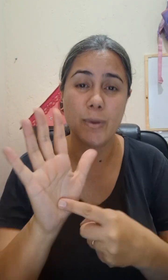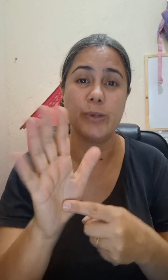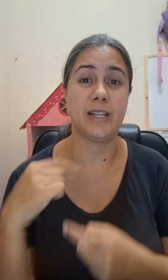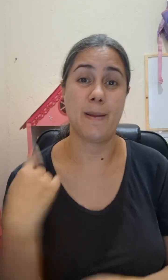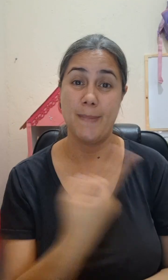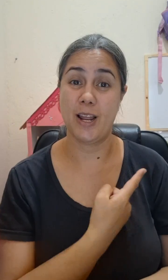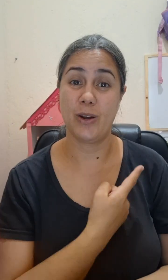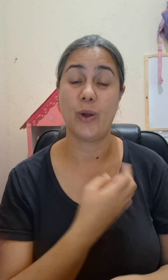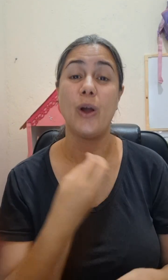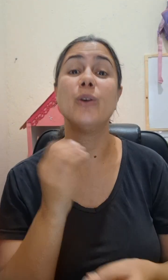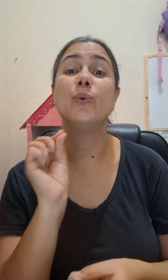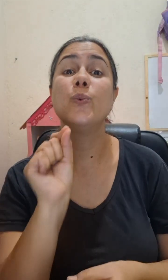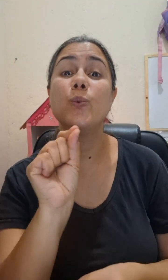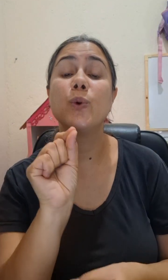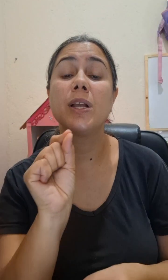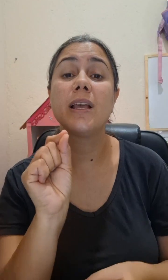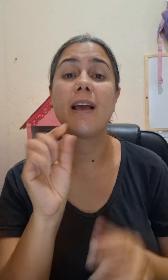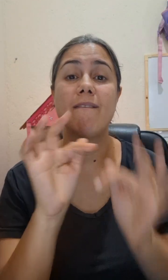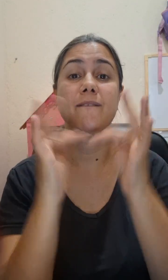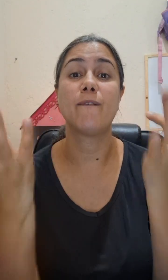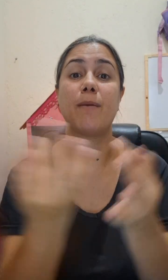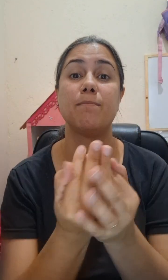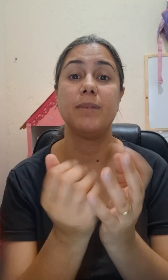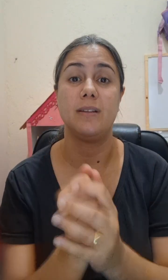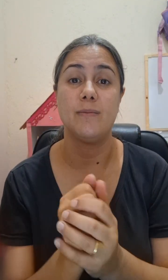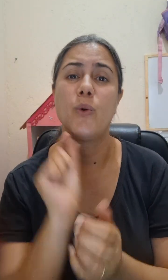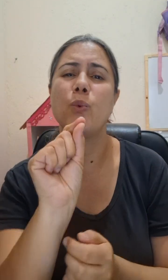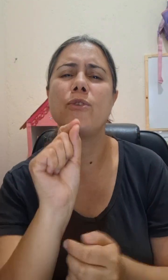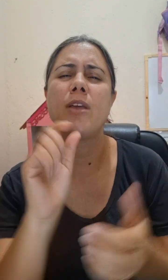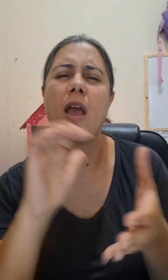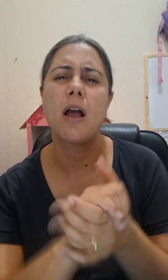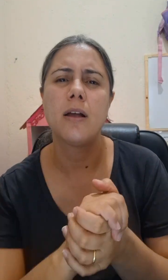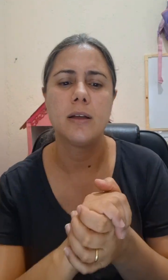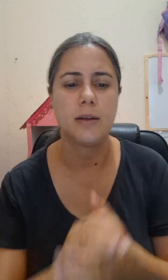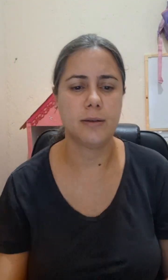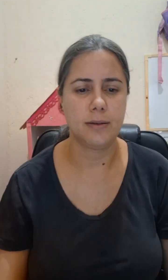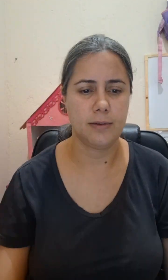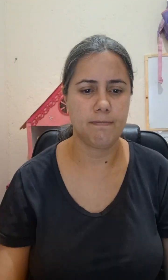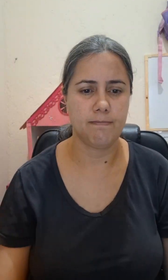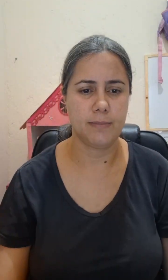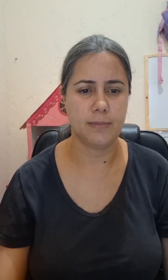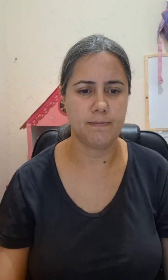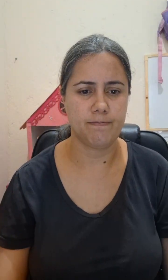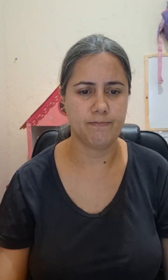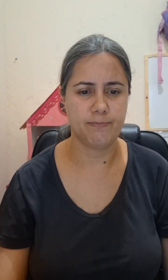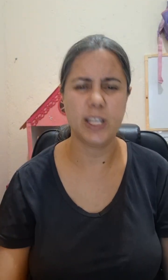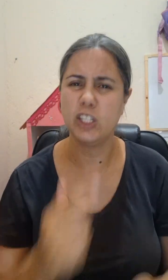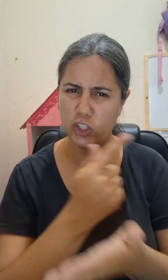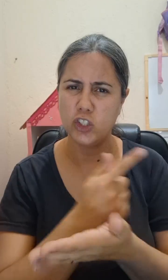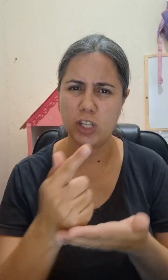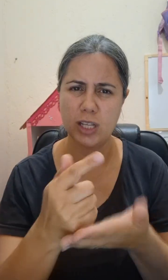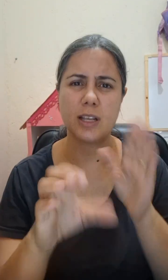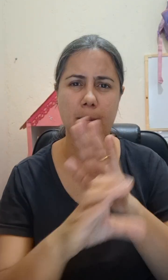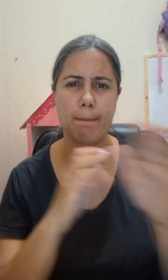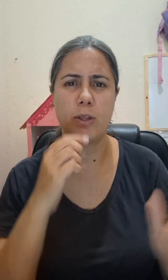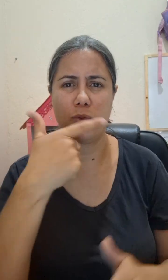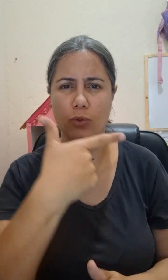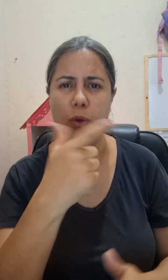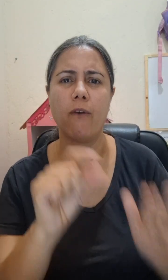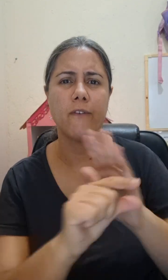primeira, principal, mais importante, quando Deus quis mostrar essa instituição familiar e o casamento.